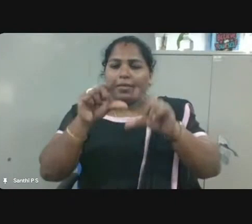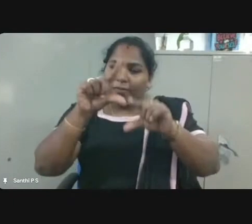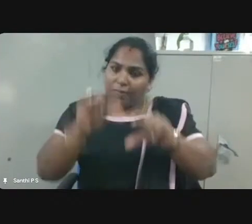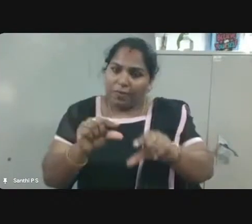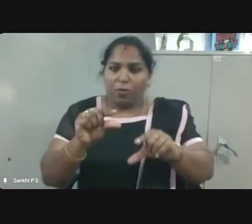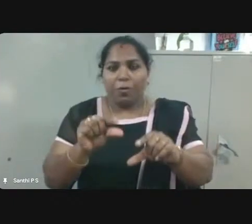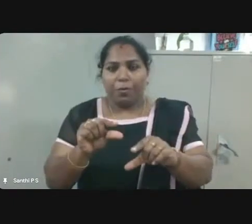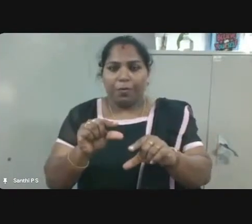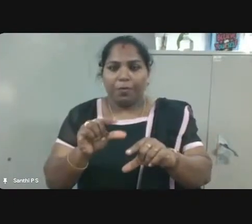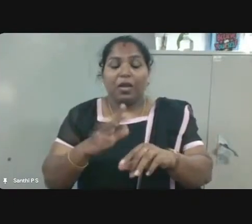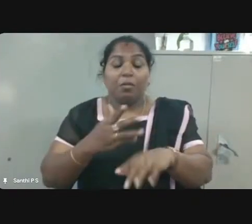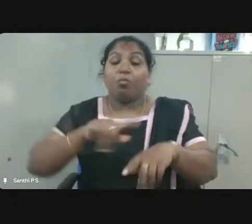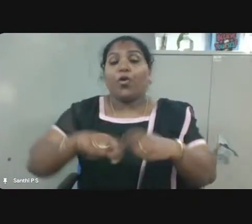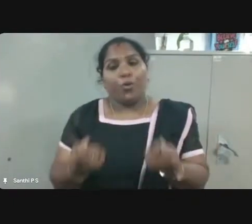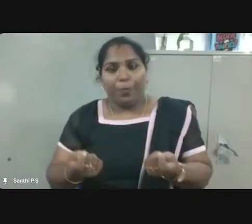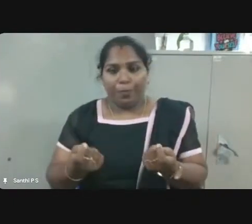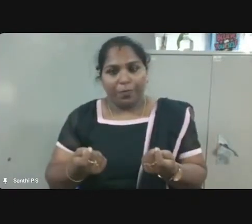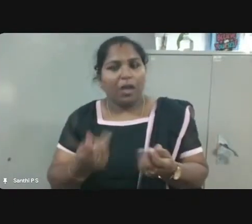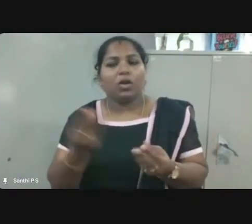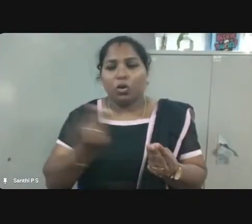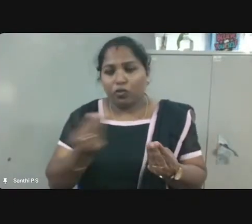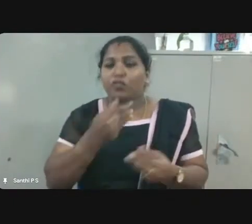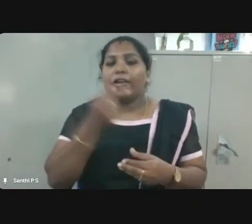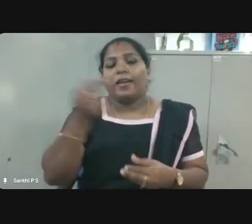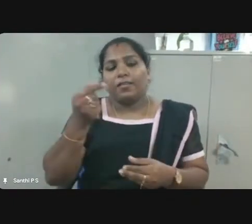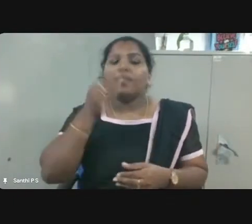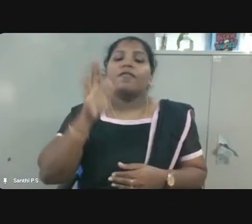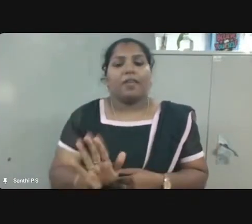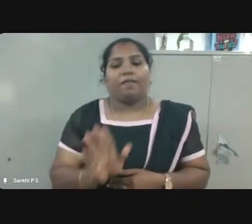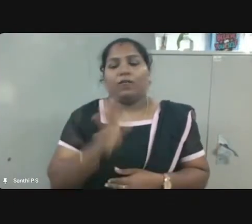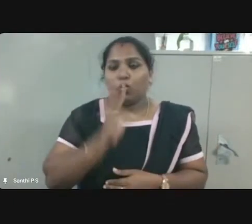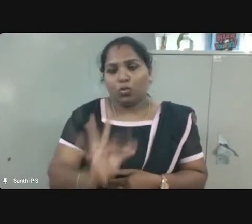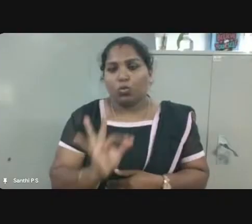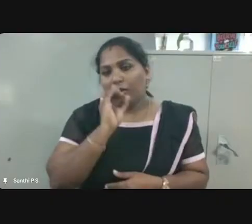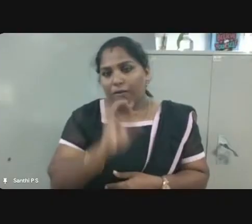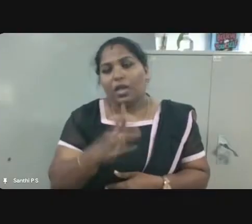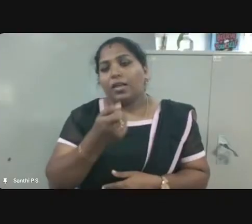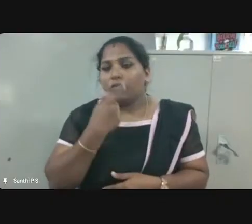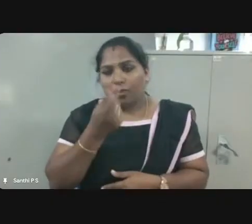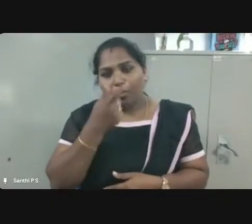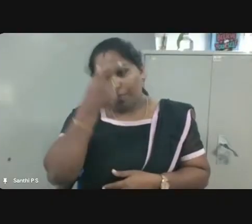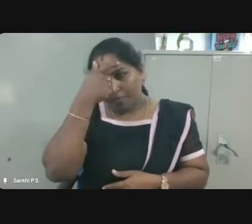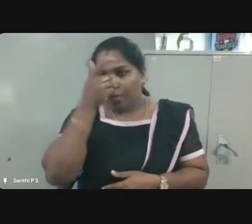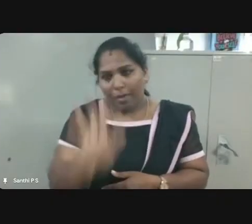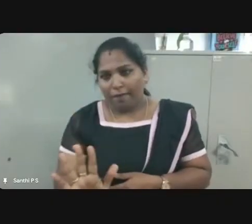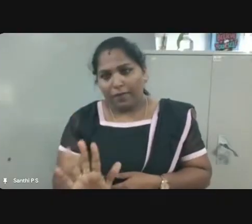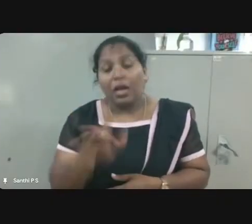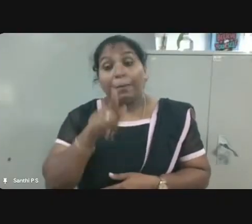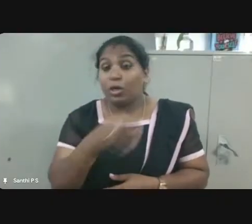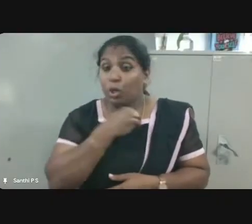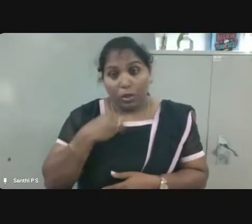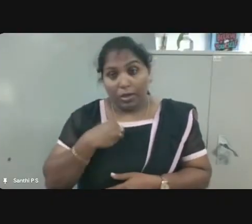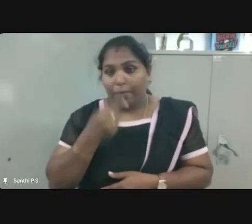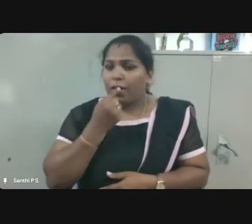തിക്നെസ് പൊട്ടാനുള്ള സാധ്യതയുണ്ട്. ഇങ്ങനെയുള്ള കുറച്ച് സൈഡ് ഇഫക്ട്സ് ഒക്കെ ഉള്ള ഒരു മരുന്നാണ് സ്റ്റിറോയിഡ്. അതുകൊണ്ട് ഡോക്ടറുടെ